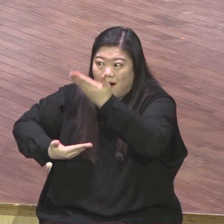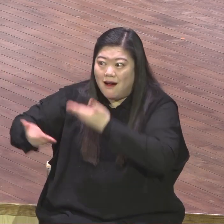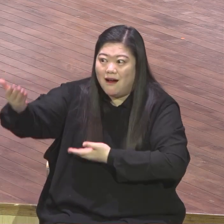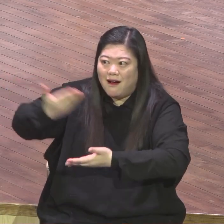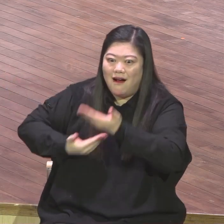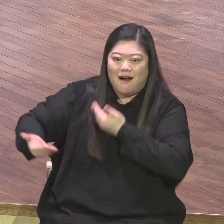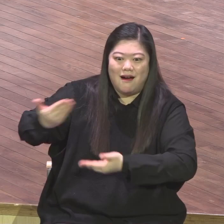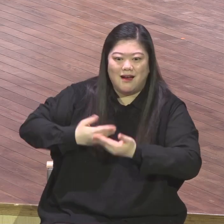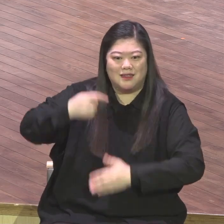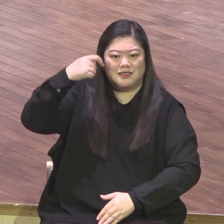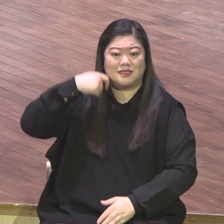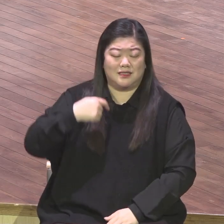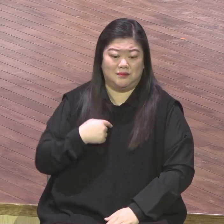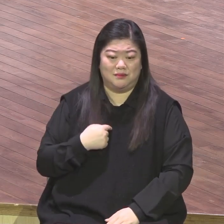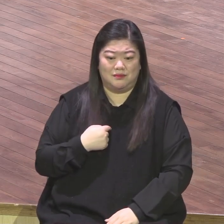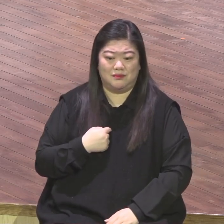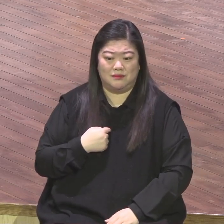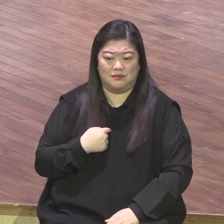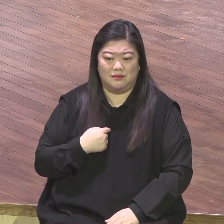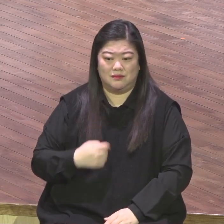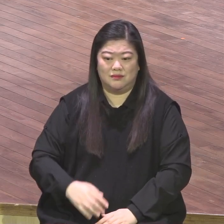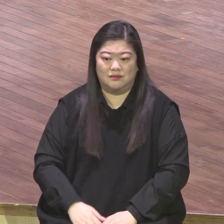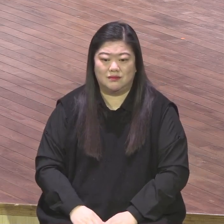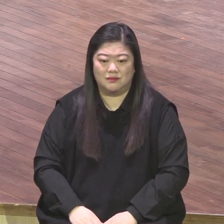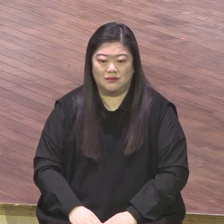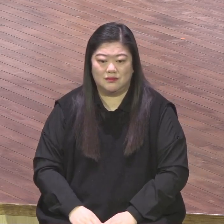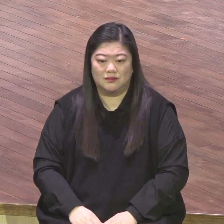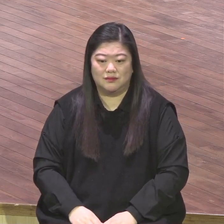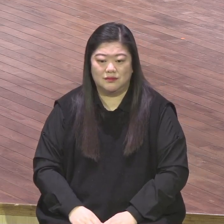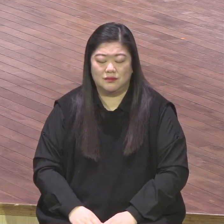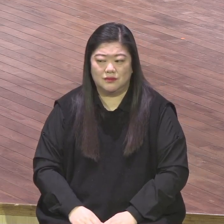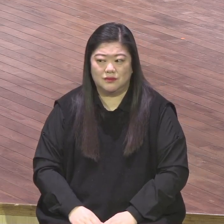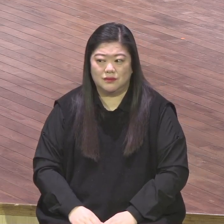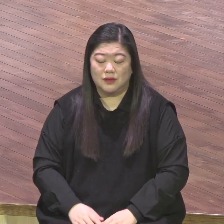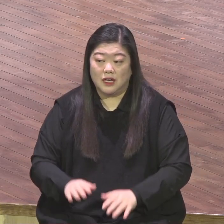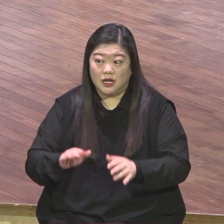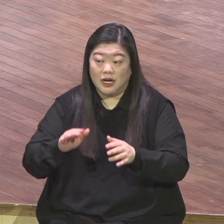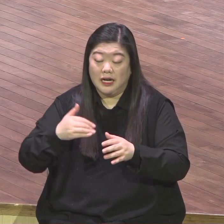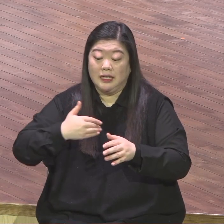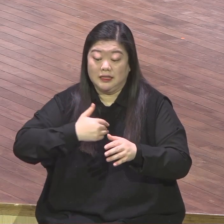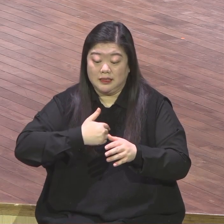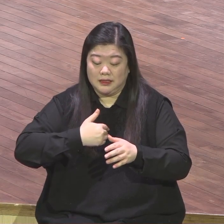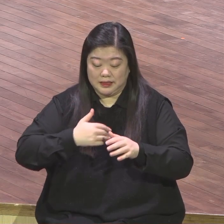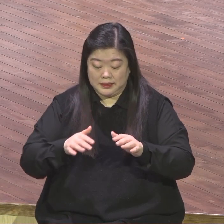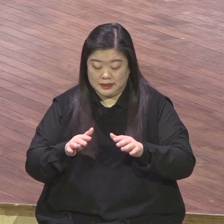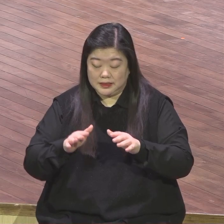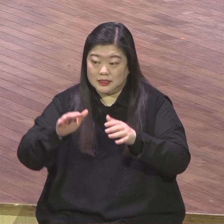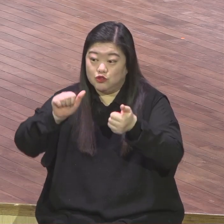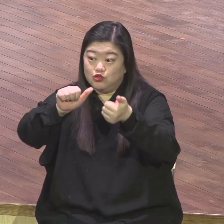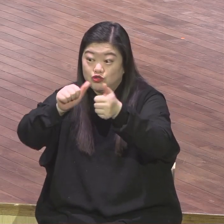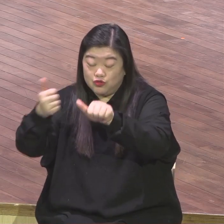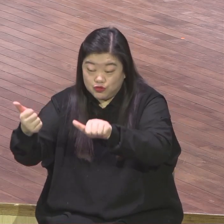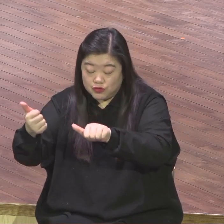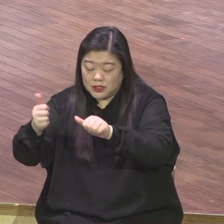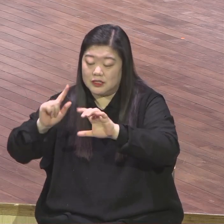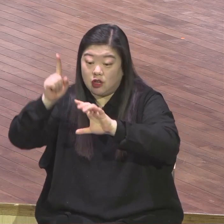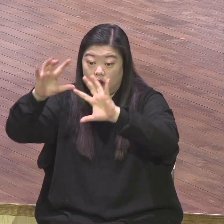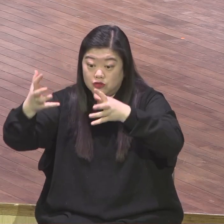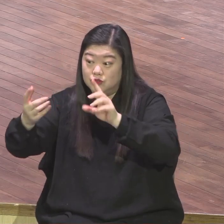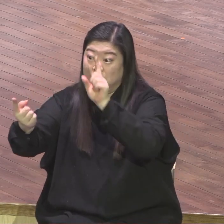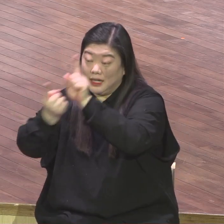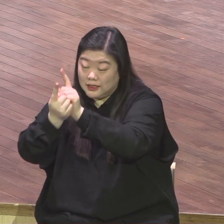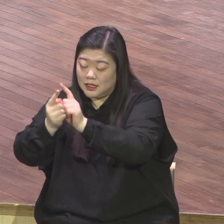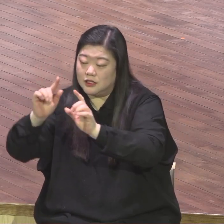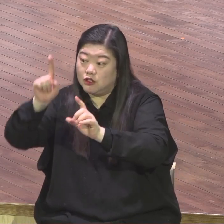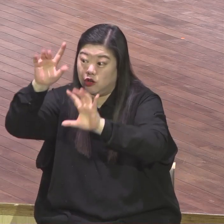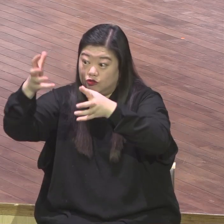주신 이심을 믿어야 할지라. 막 죽어서 우리 천국 가서 그런 말할 것도 없고 금세 백배를 받고 아시겠어요?